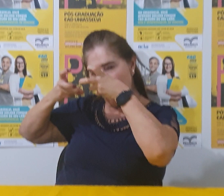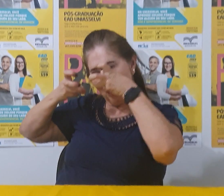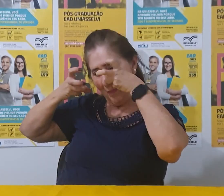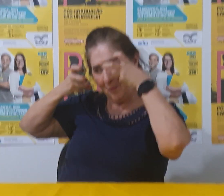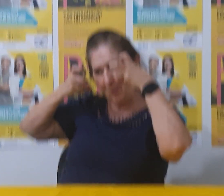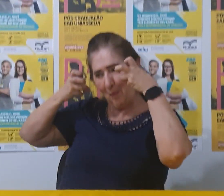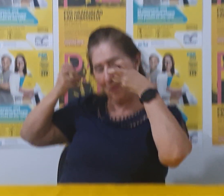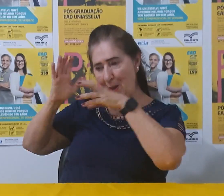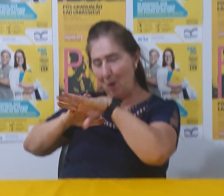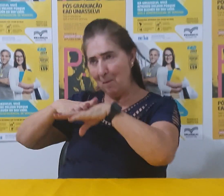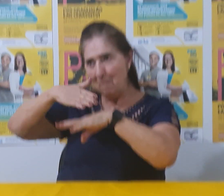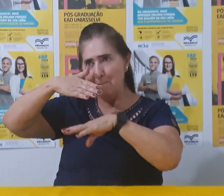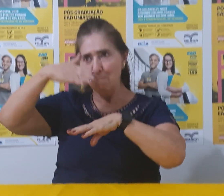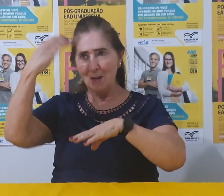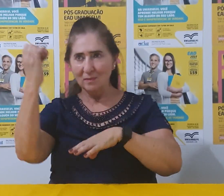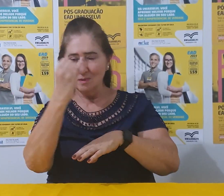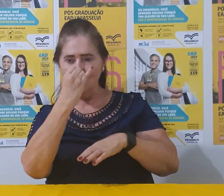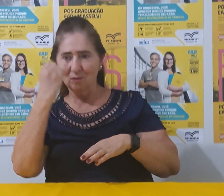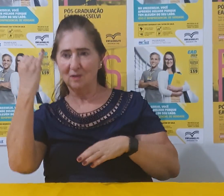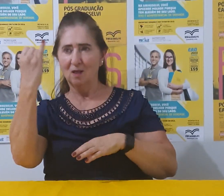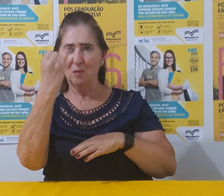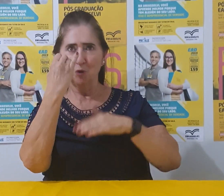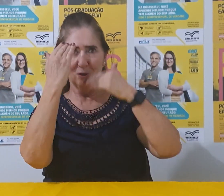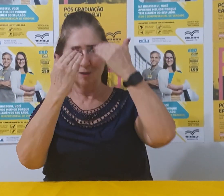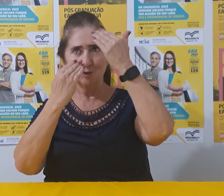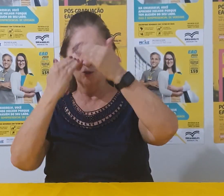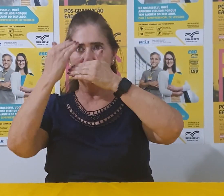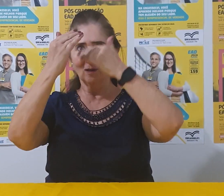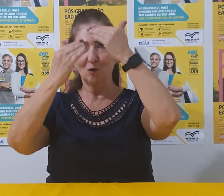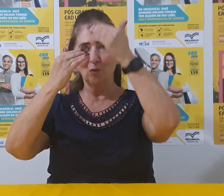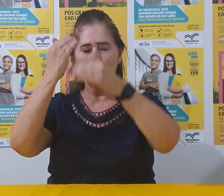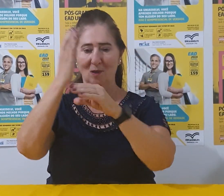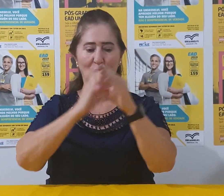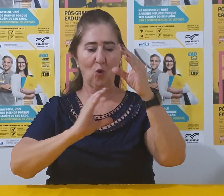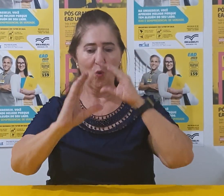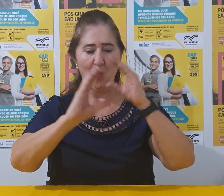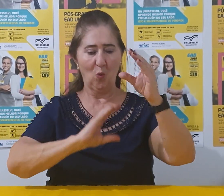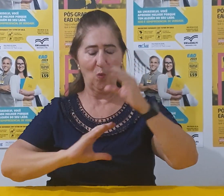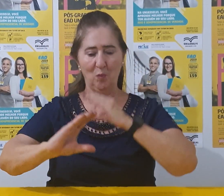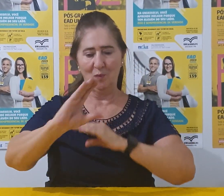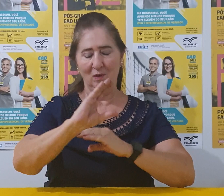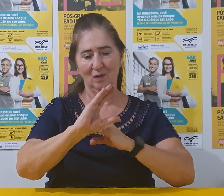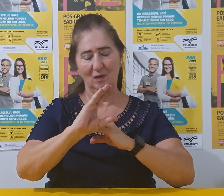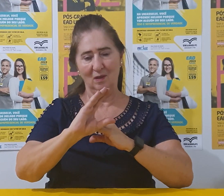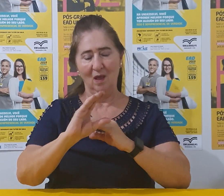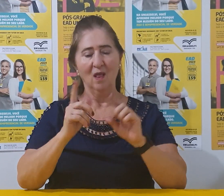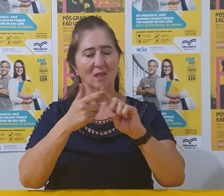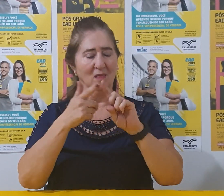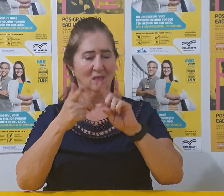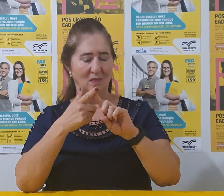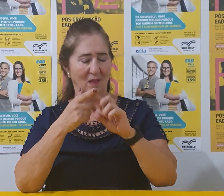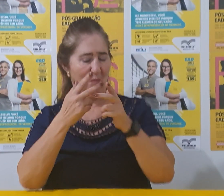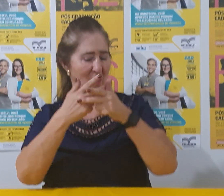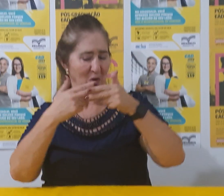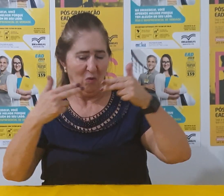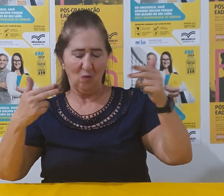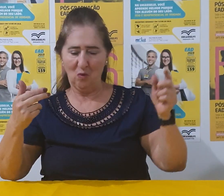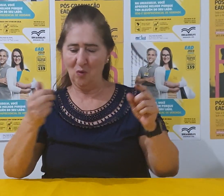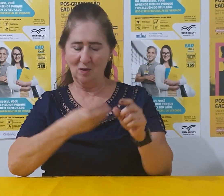de ampliação das possibilidades de comunicação e da autonomia da vida social.